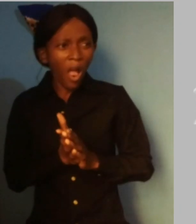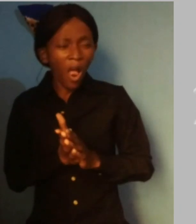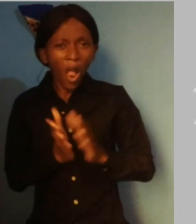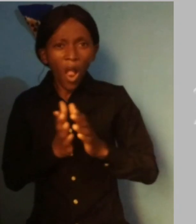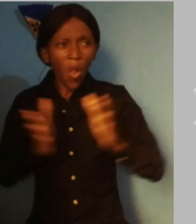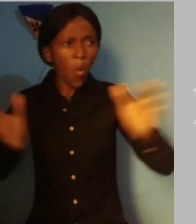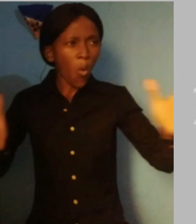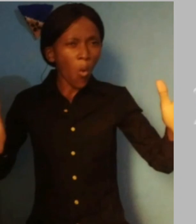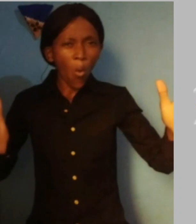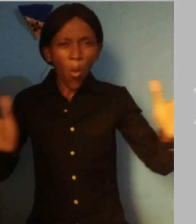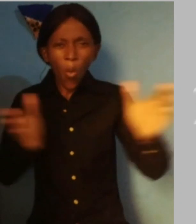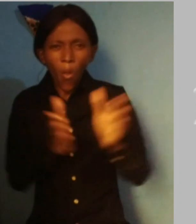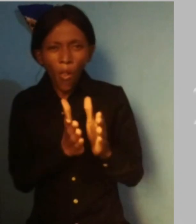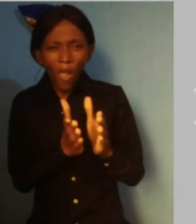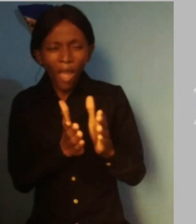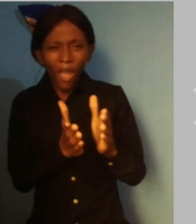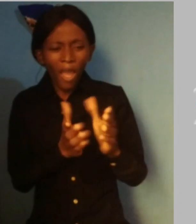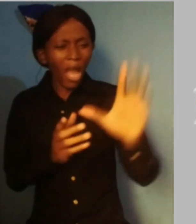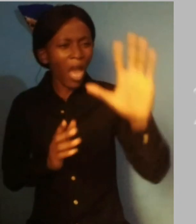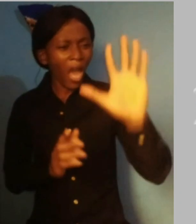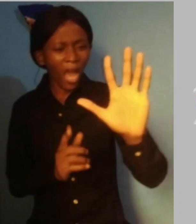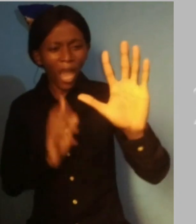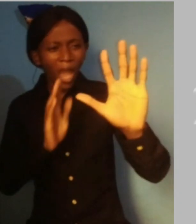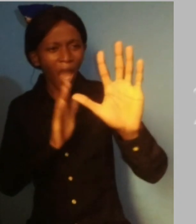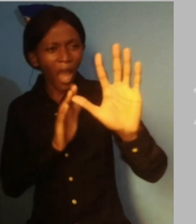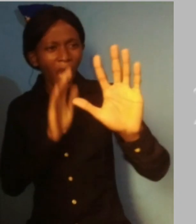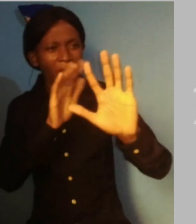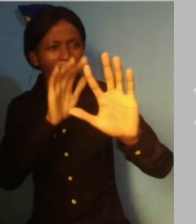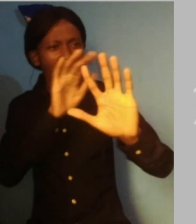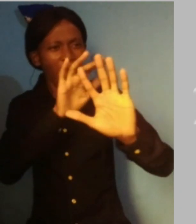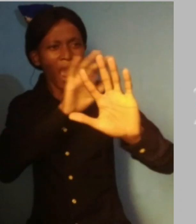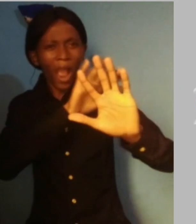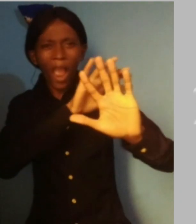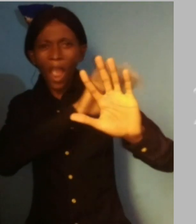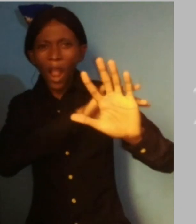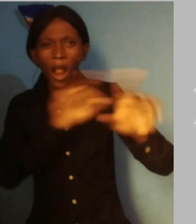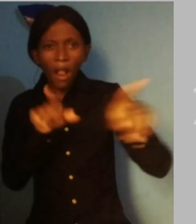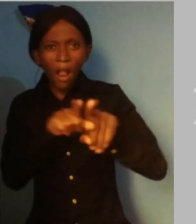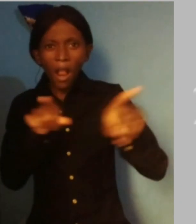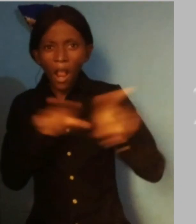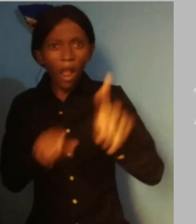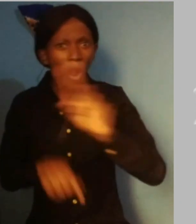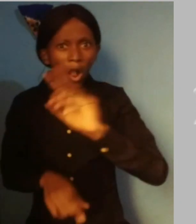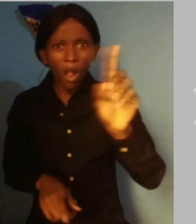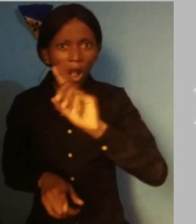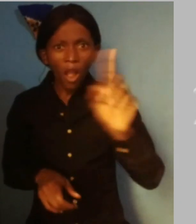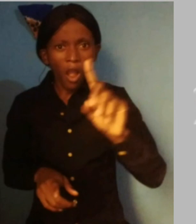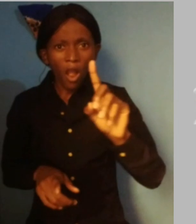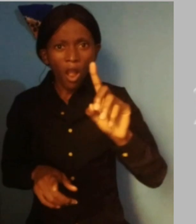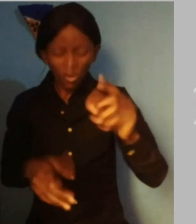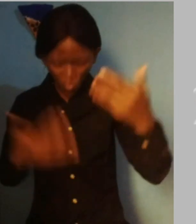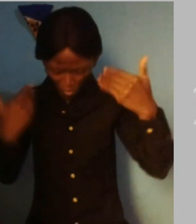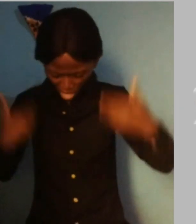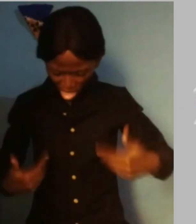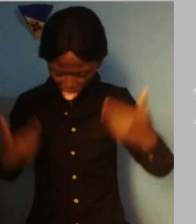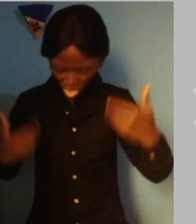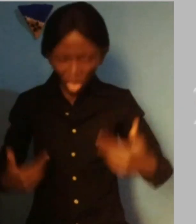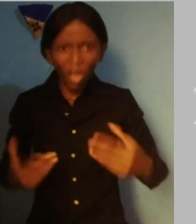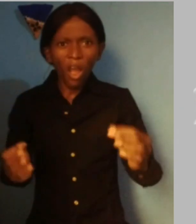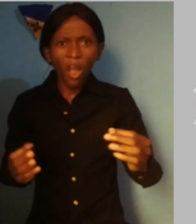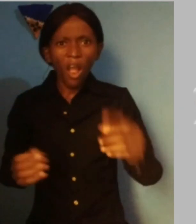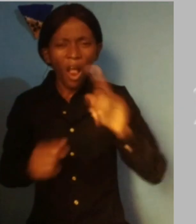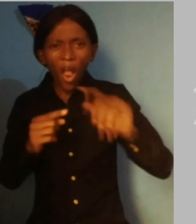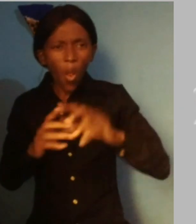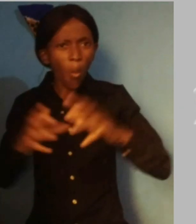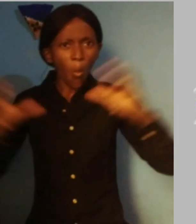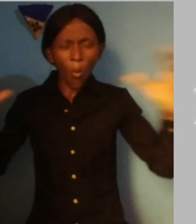similaires. Non, notre corps, c'est la représentation de notre société. Et il y a des parties qui sont grandes, il y a des parties qui